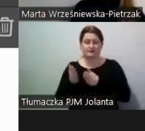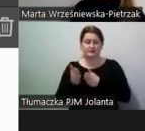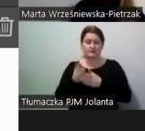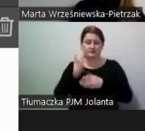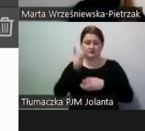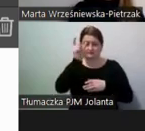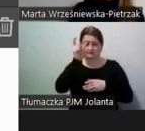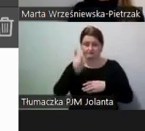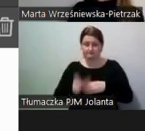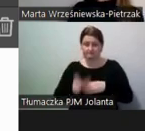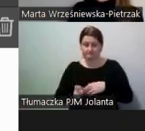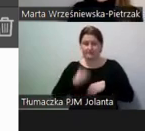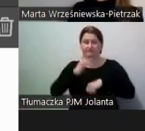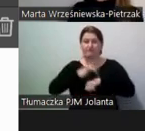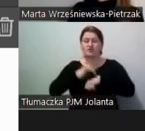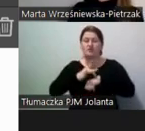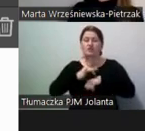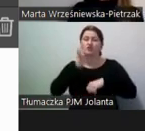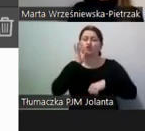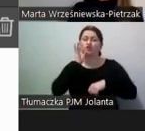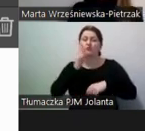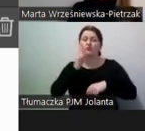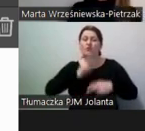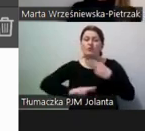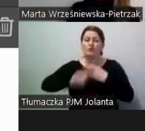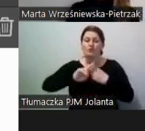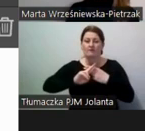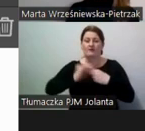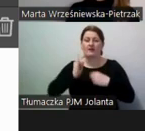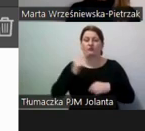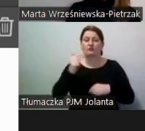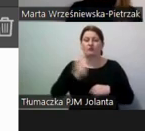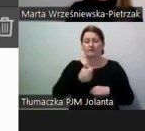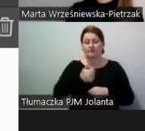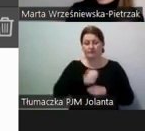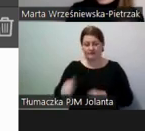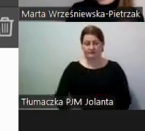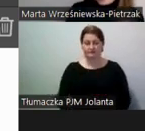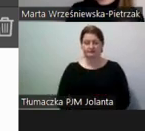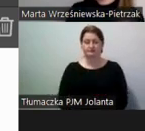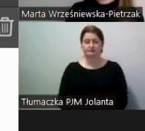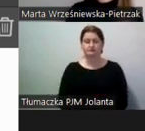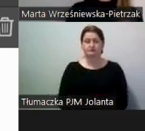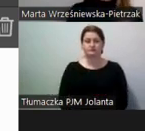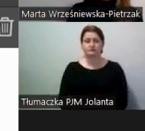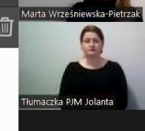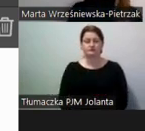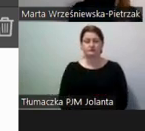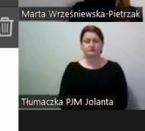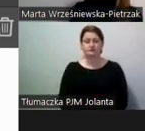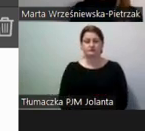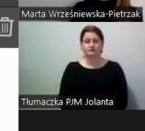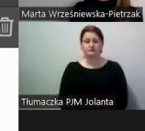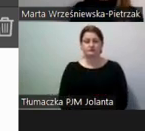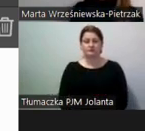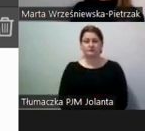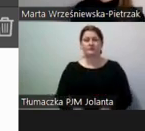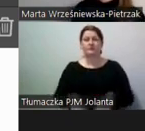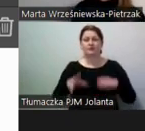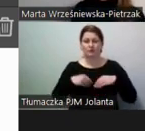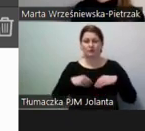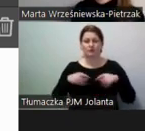kolumnie widzą Państwo tak naprawdę, jaka odpowiedź jest poprawna w tym teście. Można